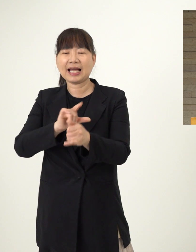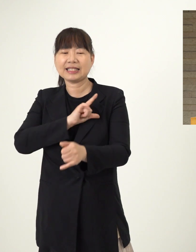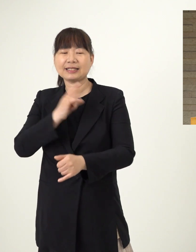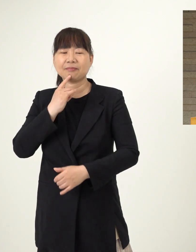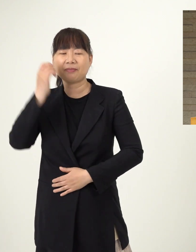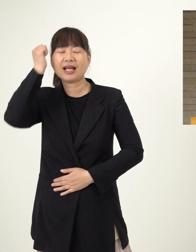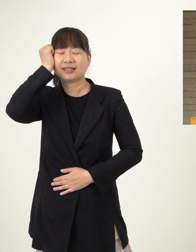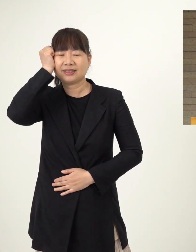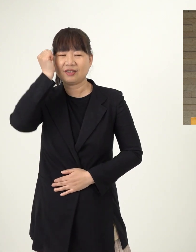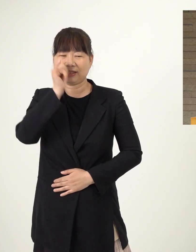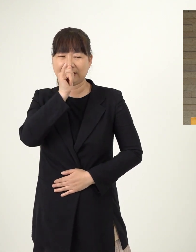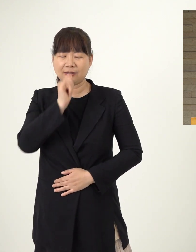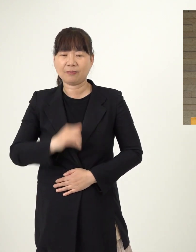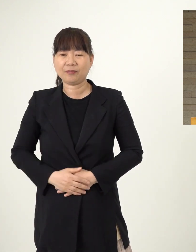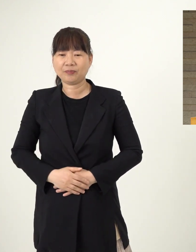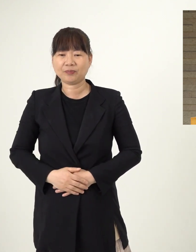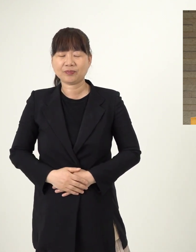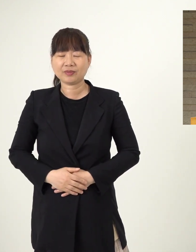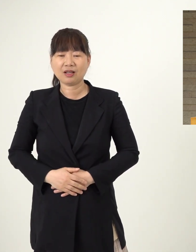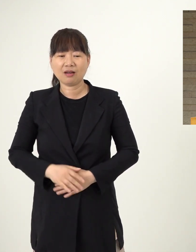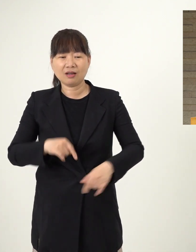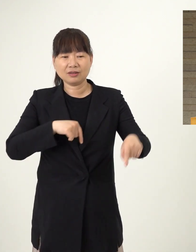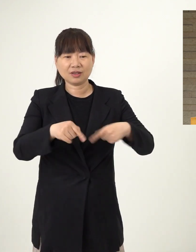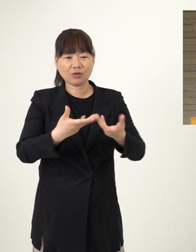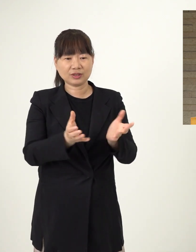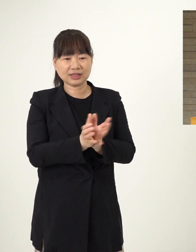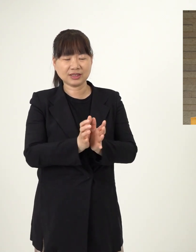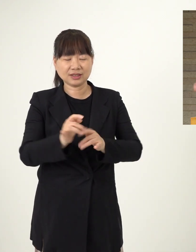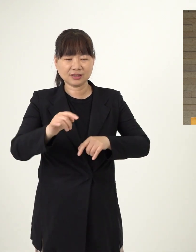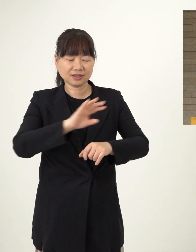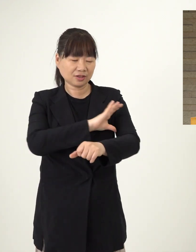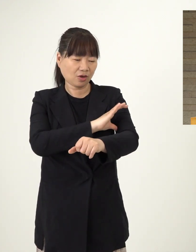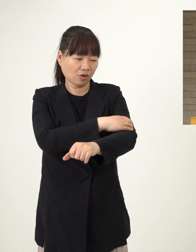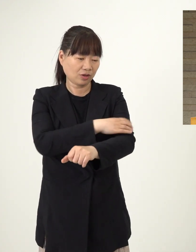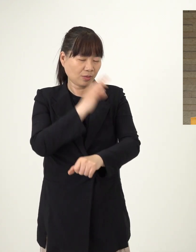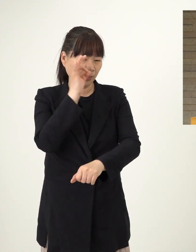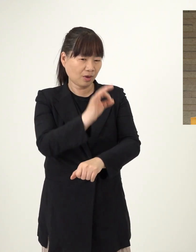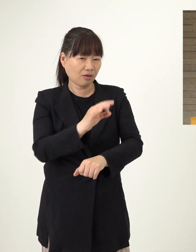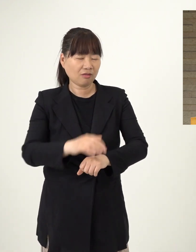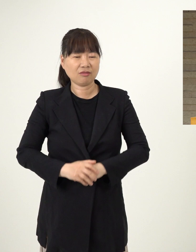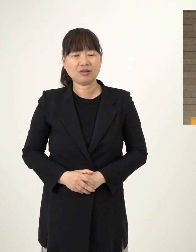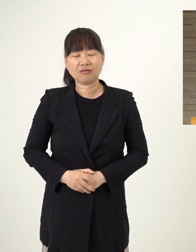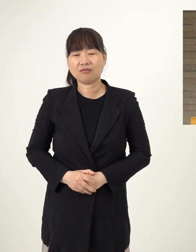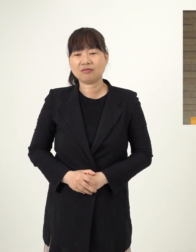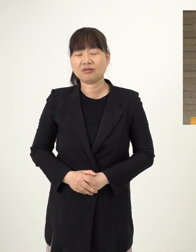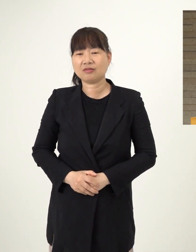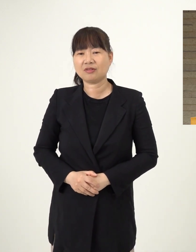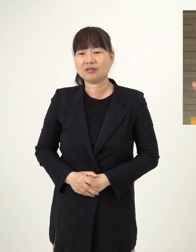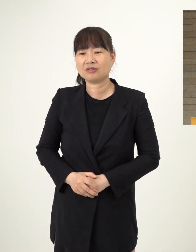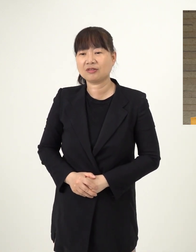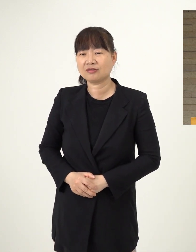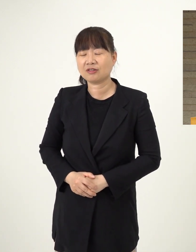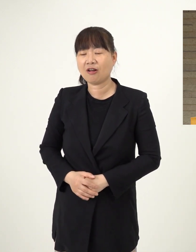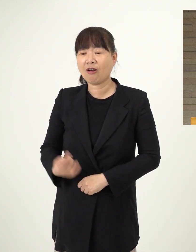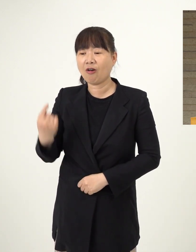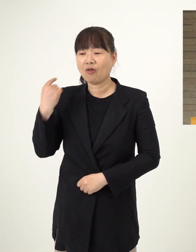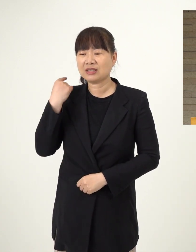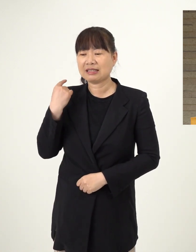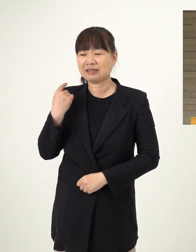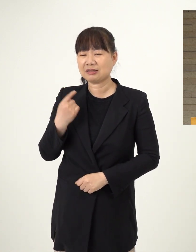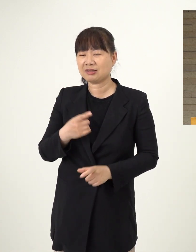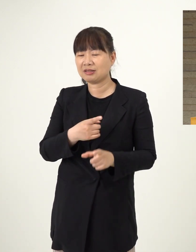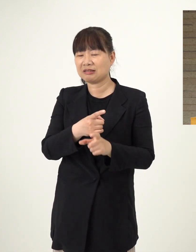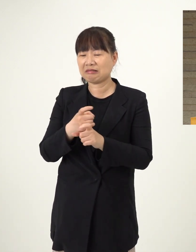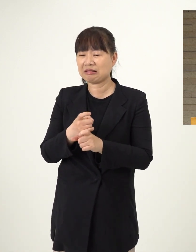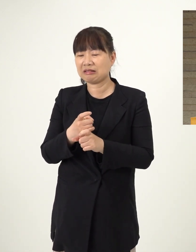그렇잖아요. 정권이라는 것도 그래요. 어제의 역적이 정권이 바뀌면 오늘 영웅이 되고,